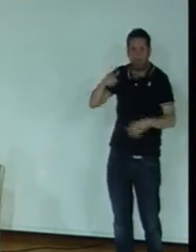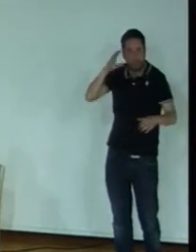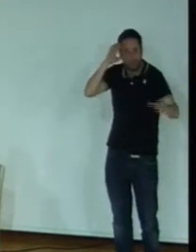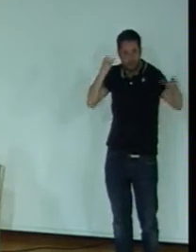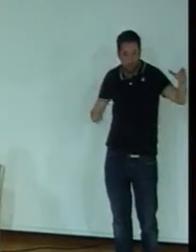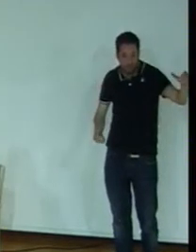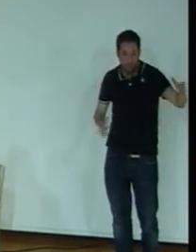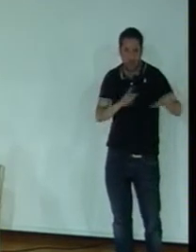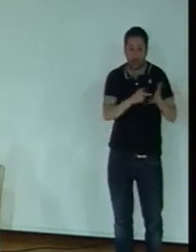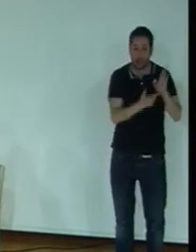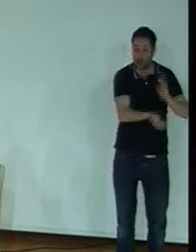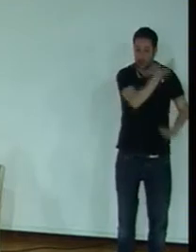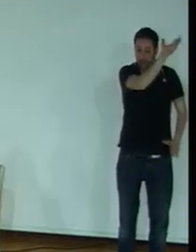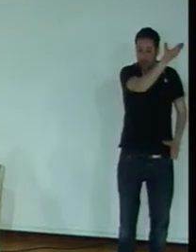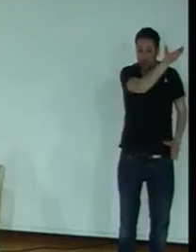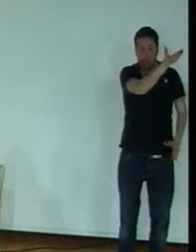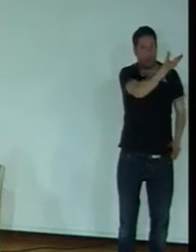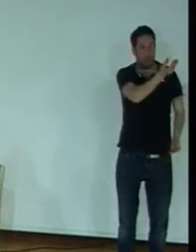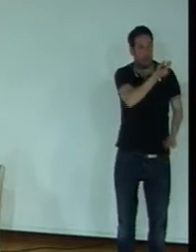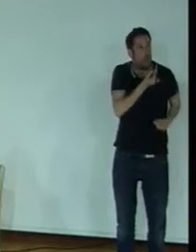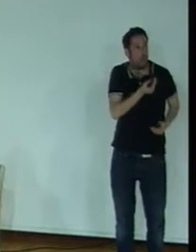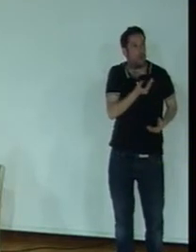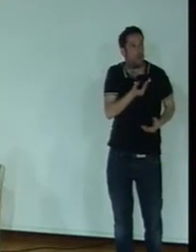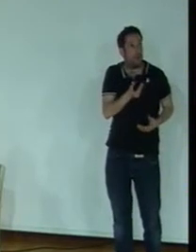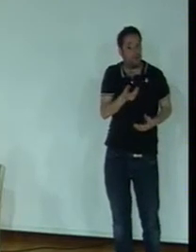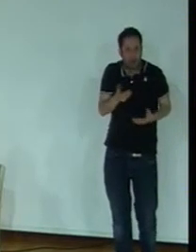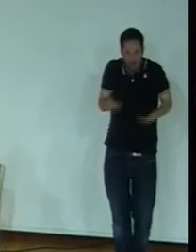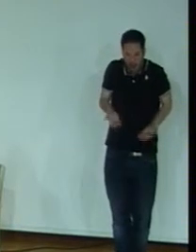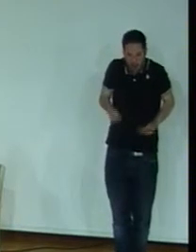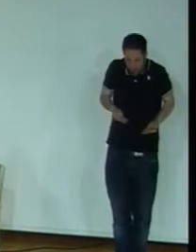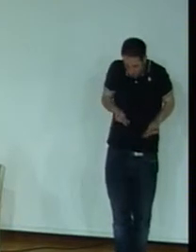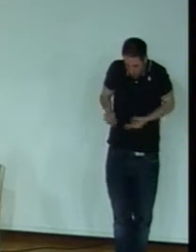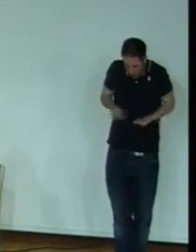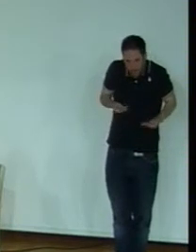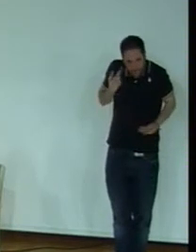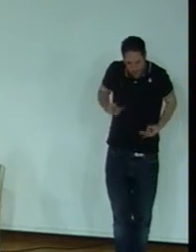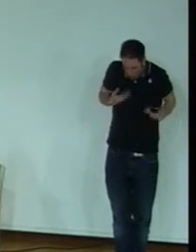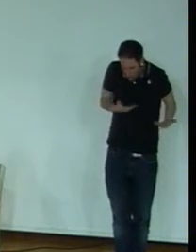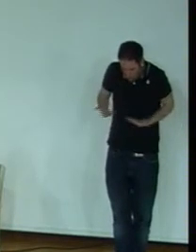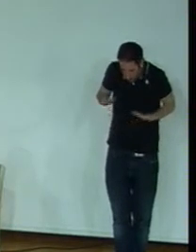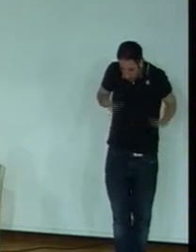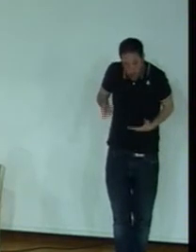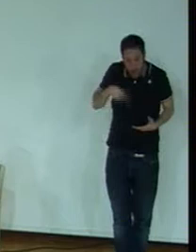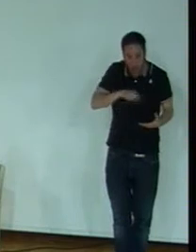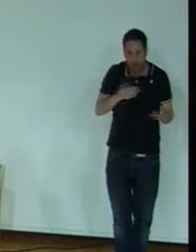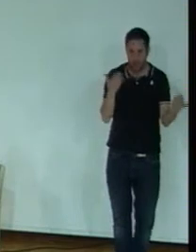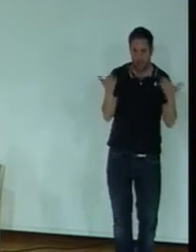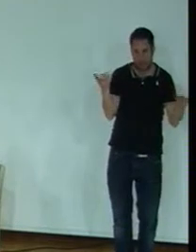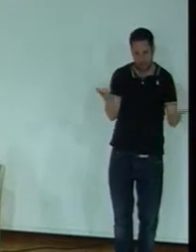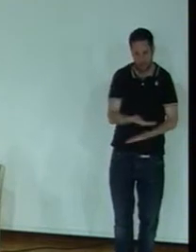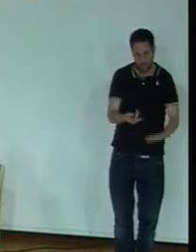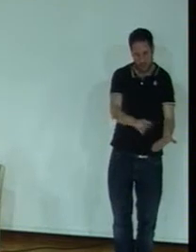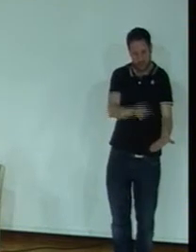comme aujourd'hui, la technologie nous ancre dans une forme de présent perpétuel, on est incapable de mettre en perspective les